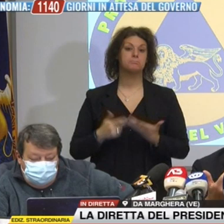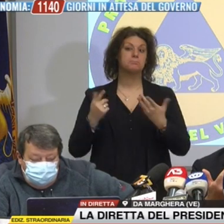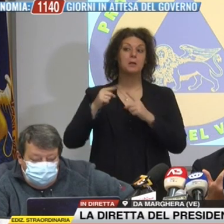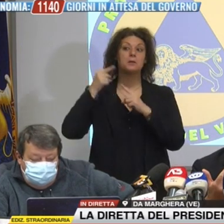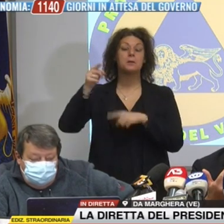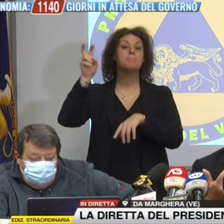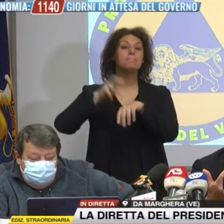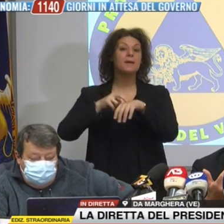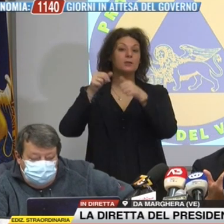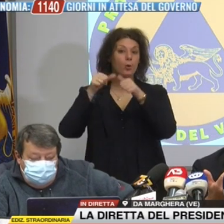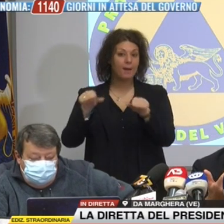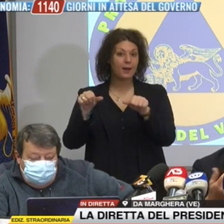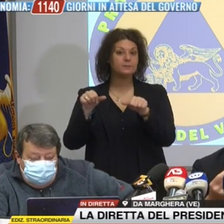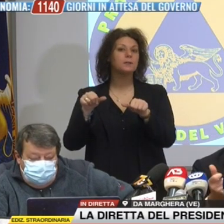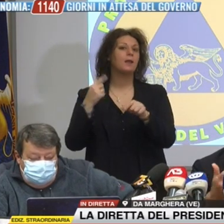test